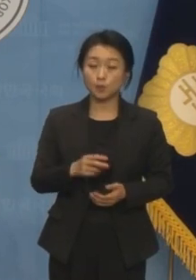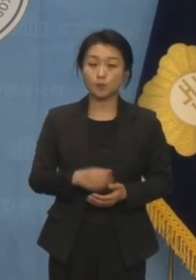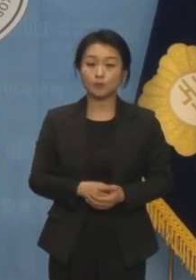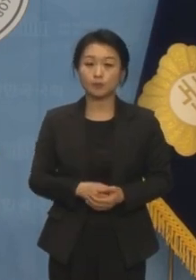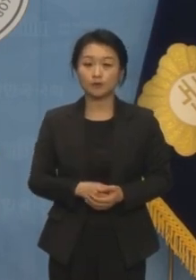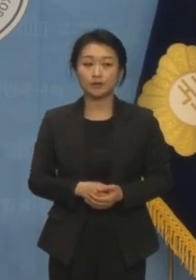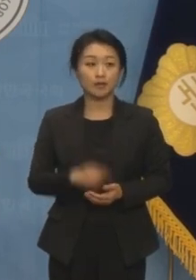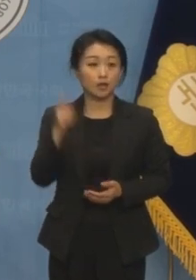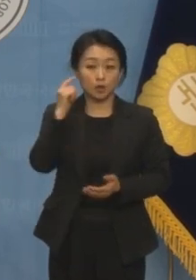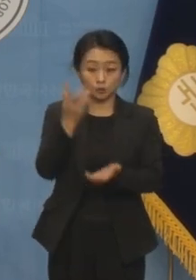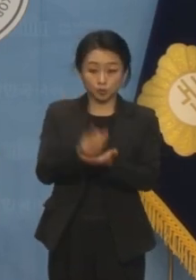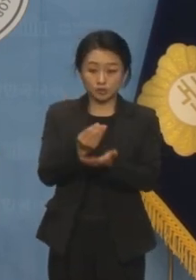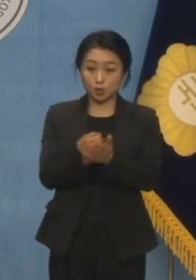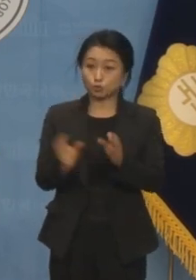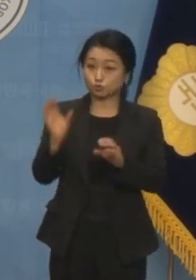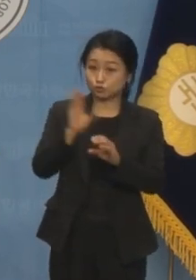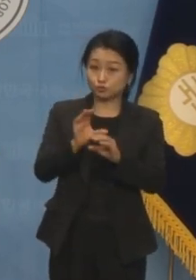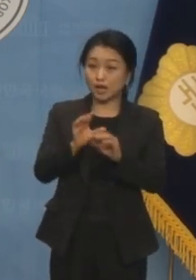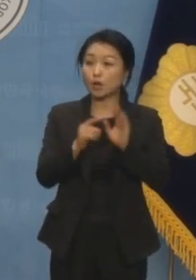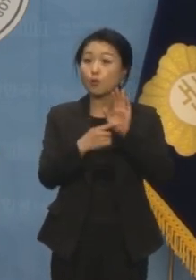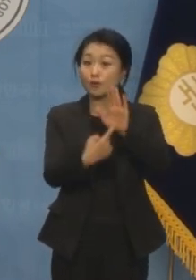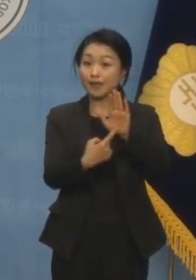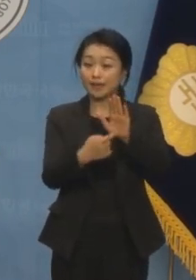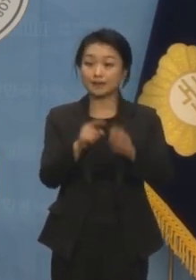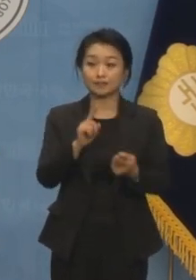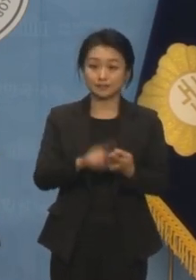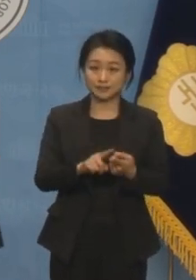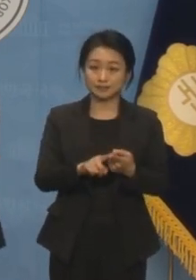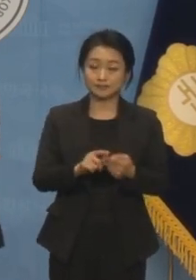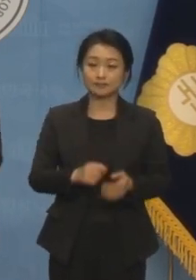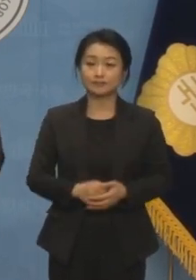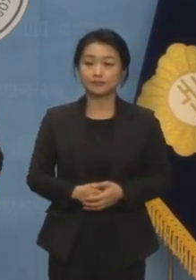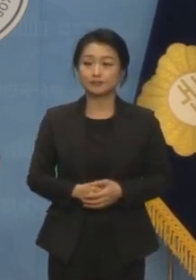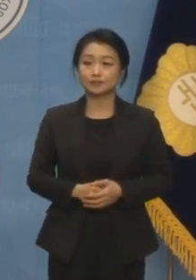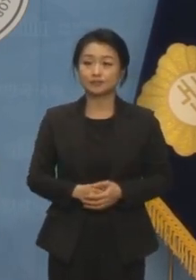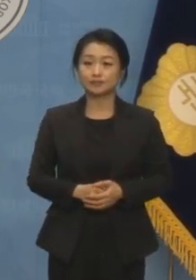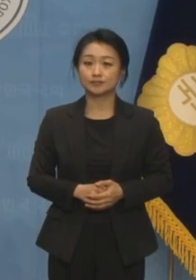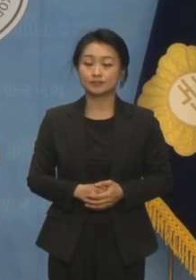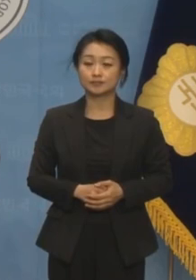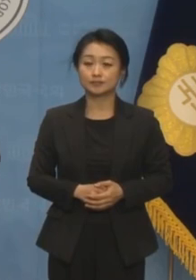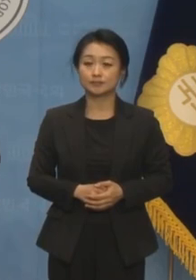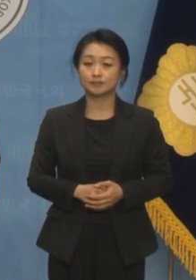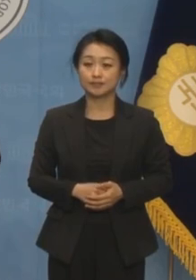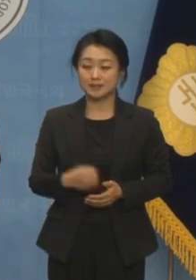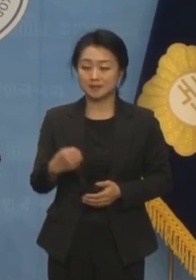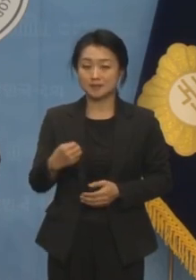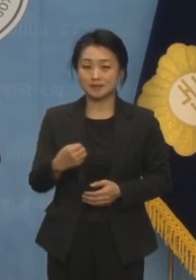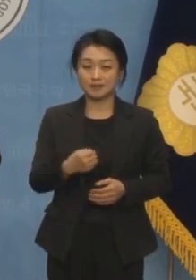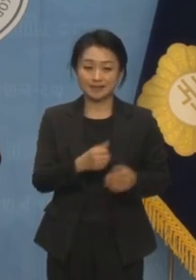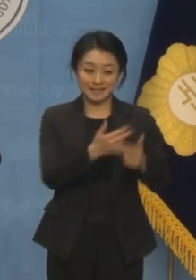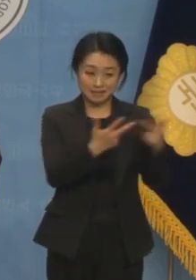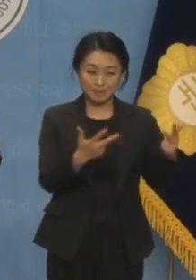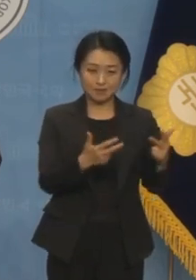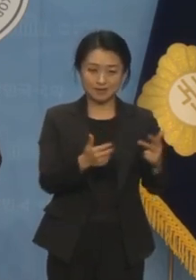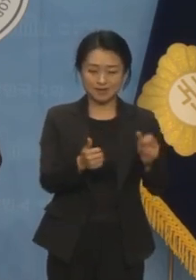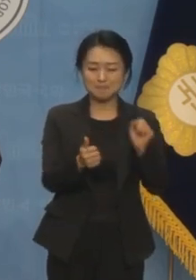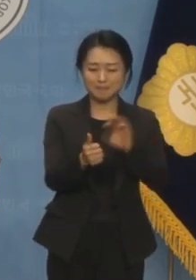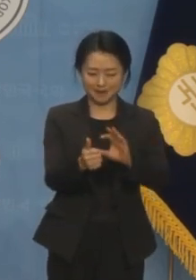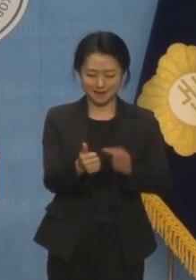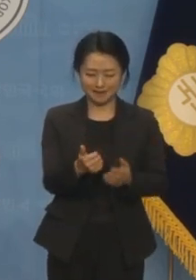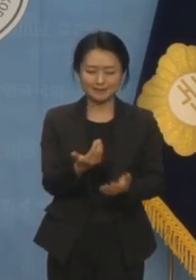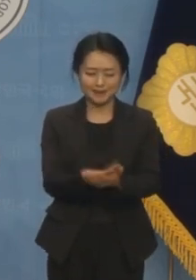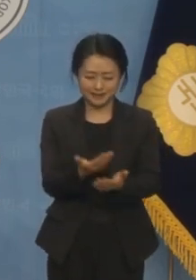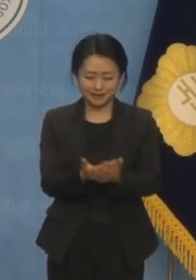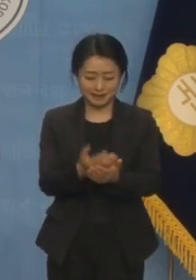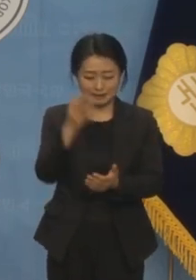그리고 저희가 녹취록을 추가로 공개하는 문제, 지금 조금 전에 설명드린 이렇게 얘기해달라, 그리고 김진성 씨가 기억나지